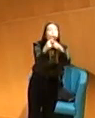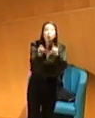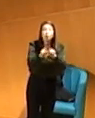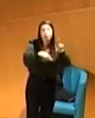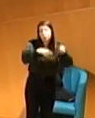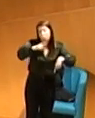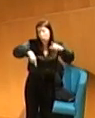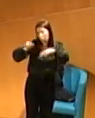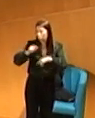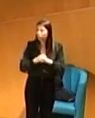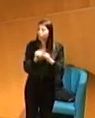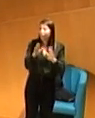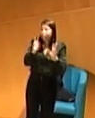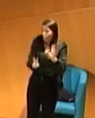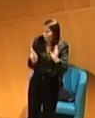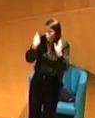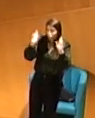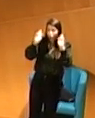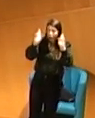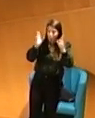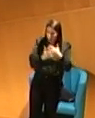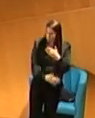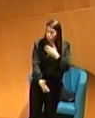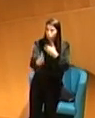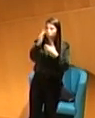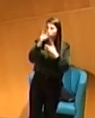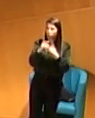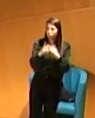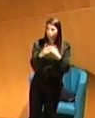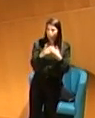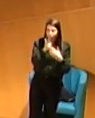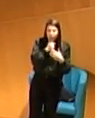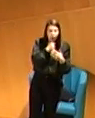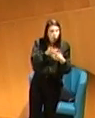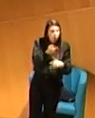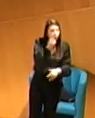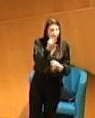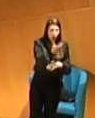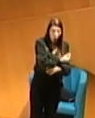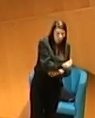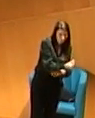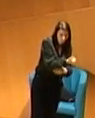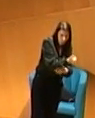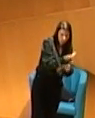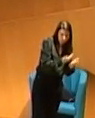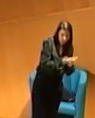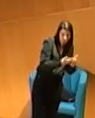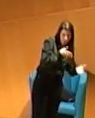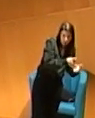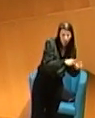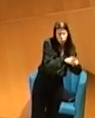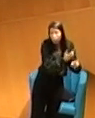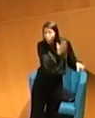j'espère en tout cas que ça sera plus simple pour les deux, c'est-à-dire pour les enfants porteurs de handicap et aussi pour les autres